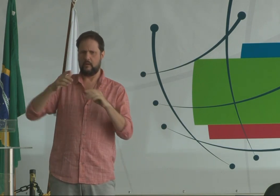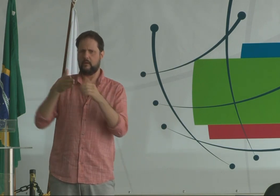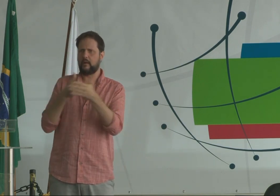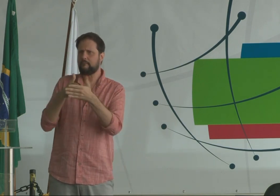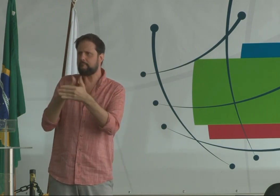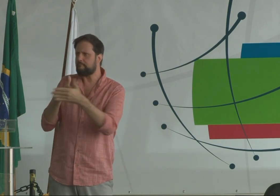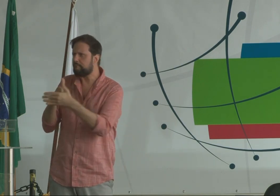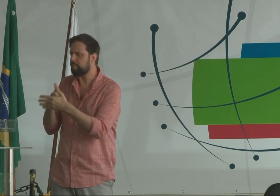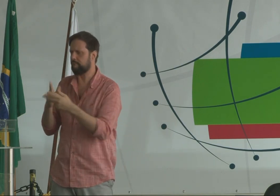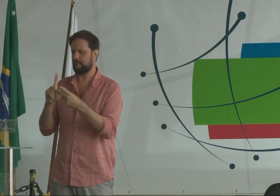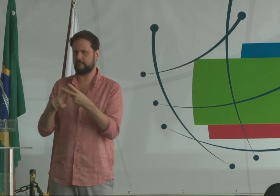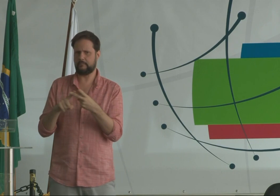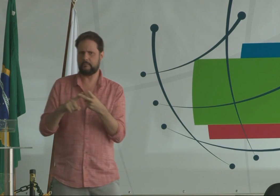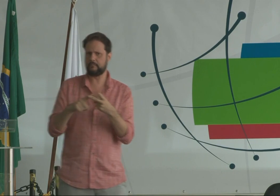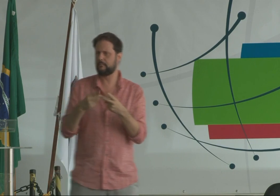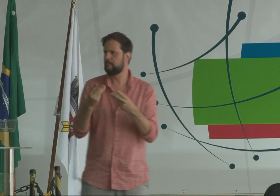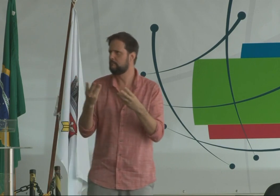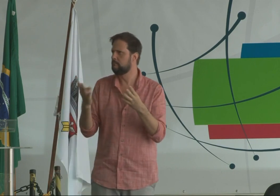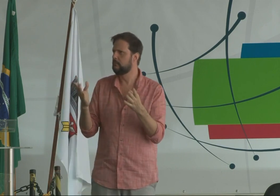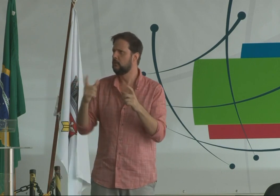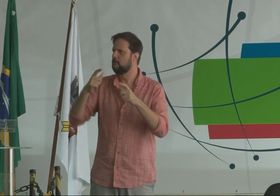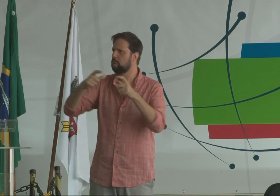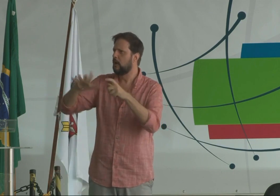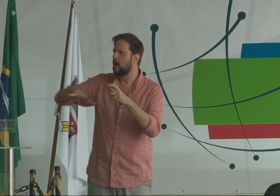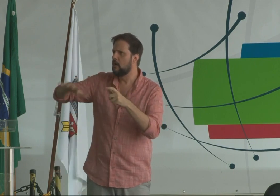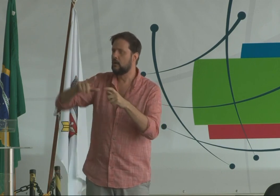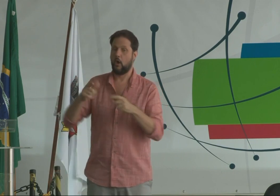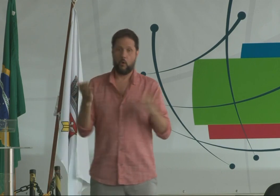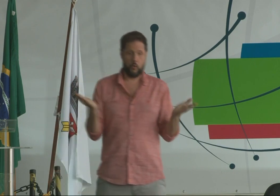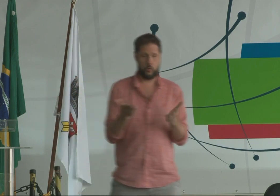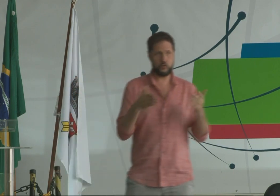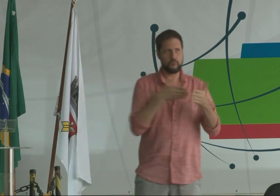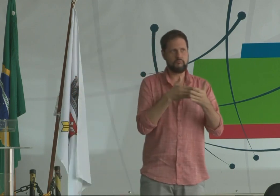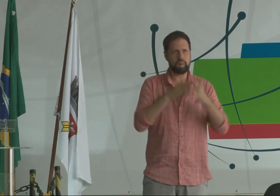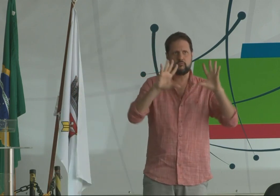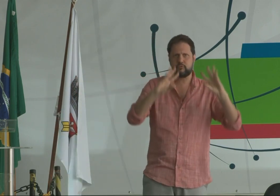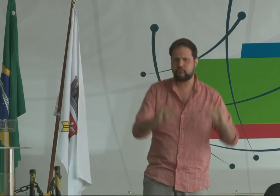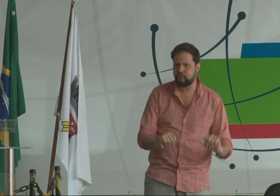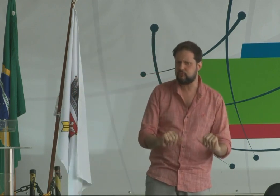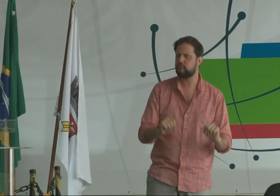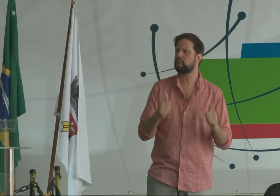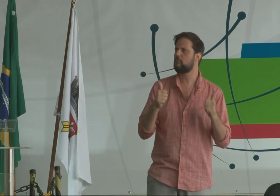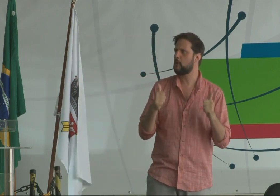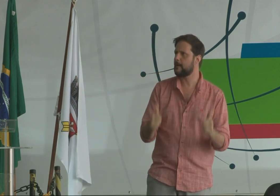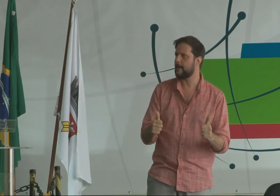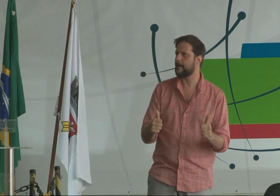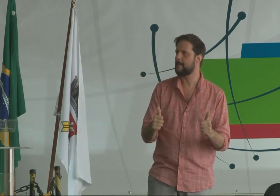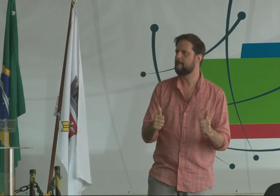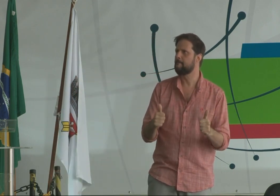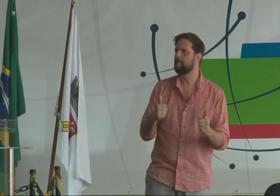época, aquelas barreiras voltas que estavam presentes em alguns lugares, hoje eu percebo que isso já diminuiu bastante,